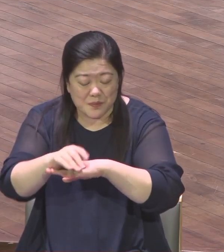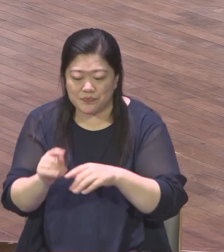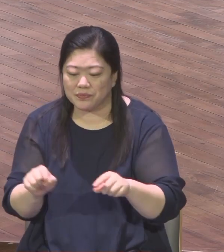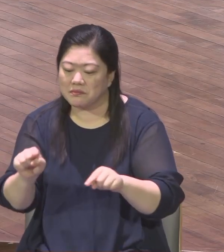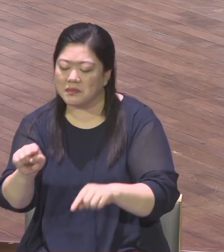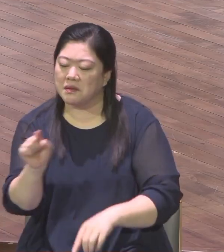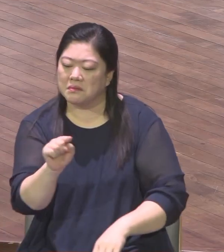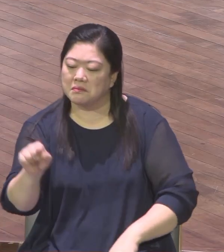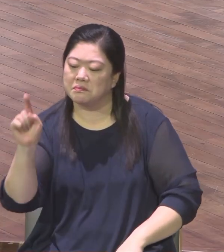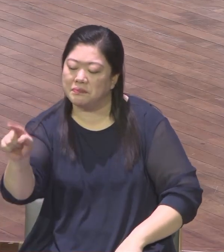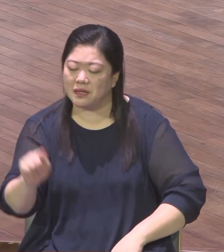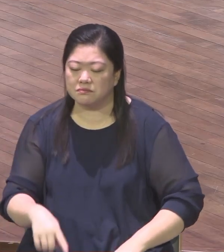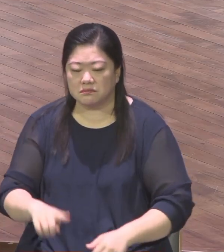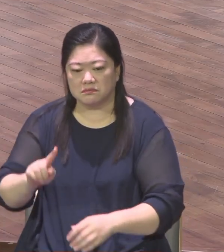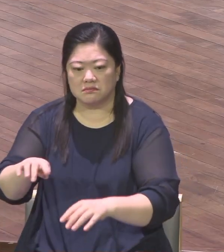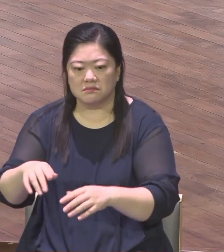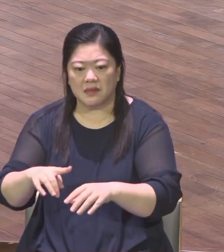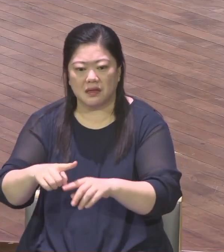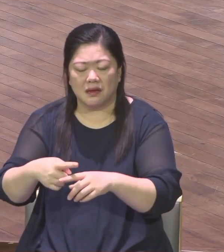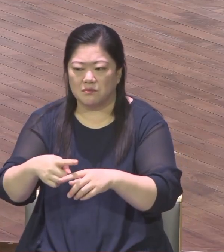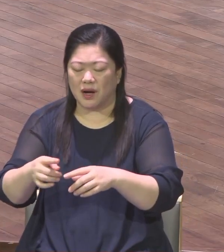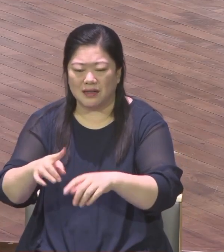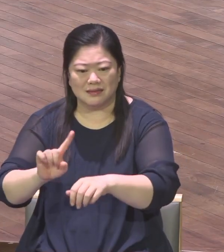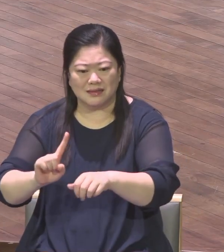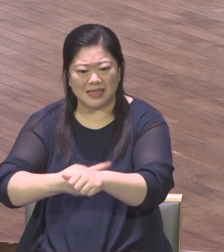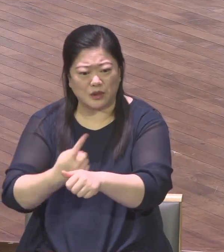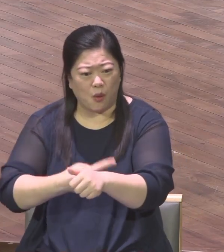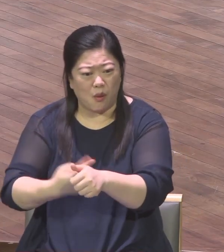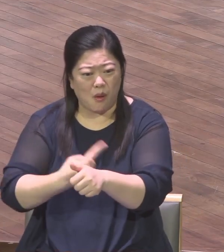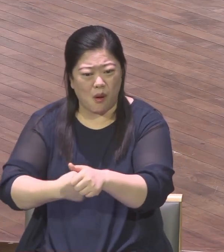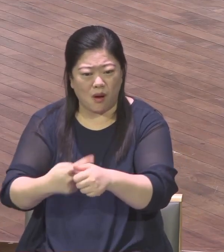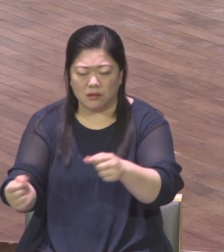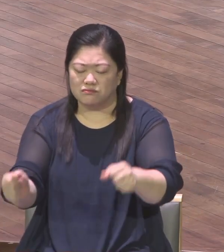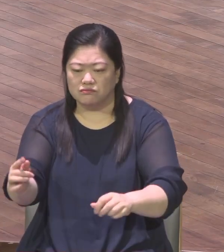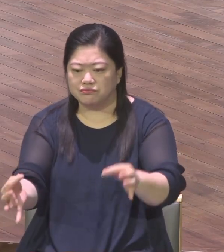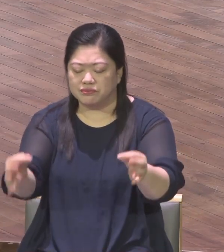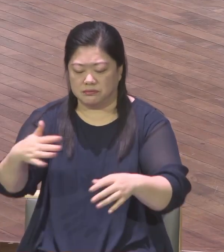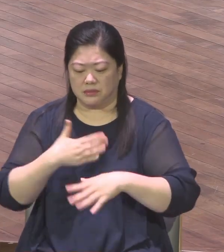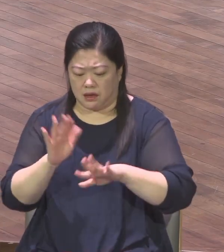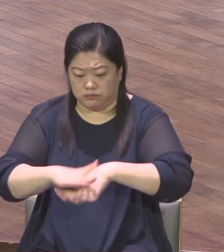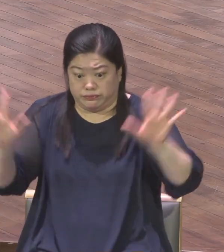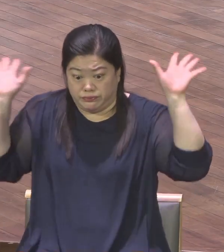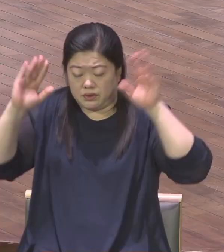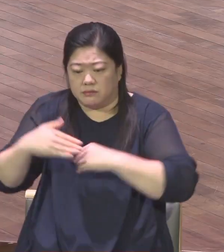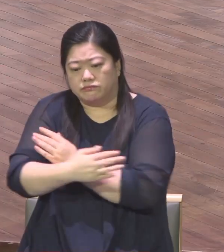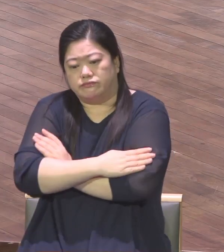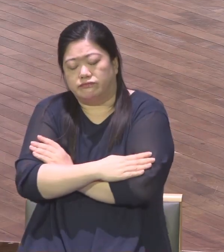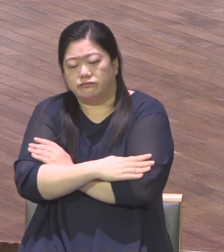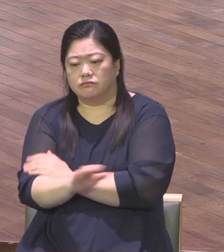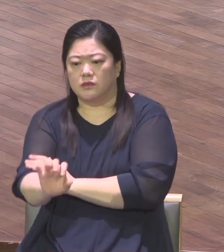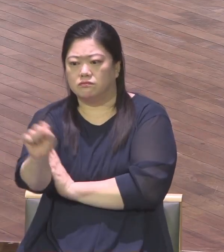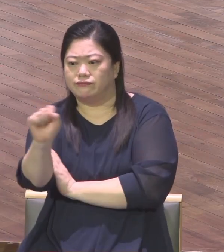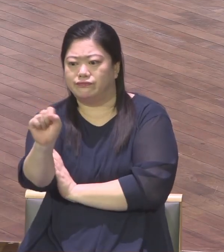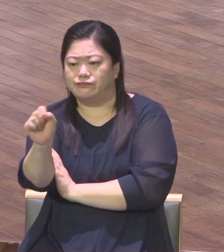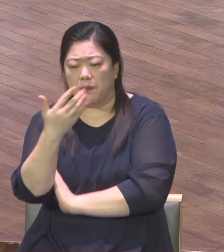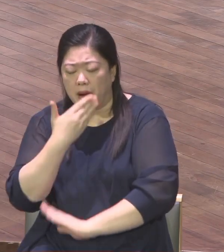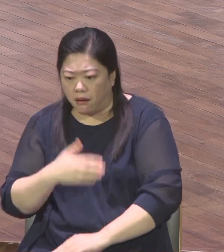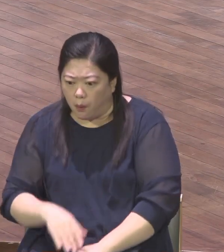다 가고, 뭐 지금은 반쯤 하고 있지만 이제 막 자동 다 전부 다 막 거의 다